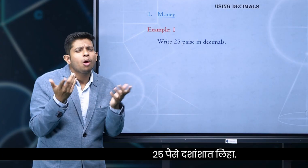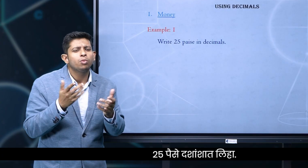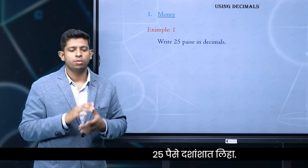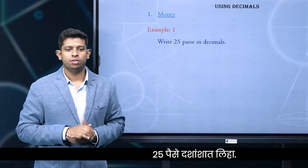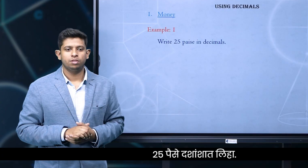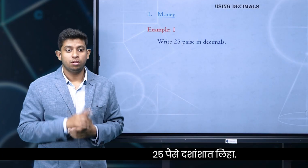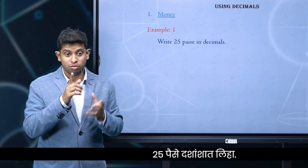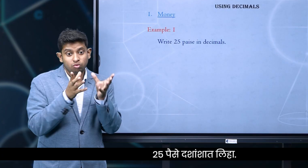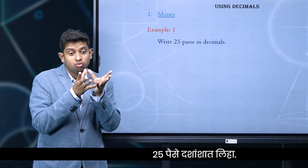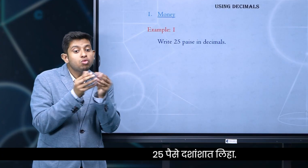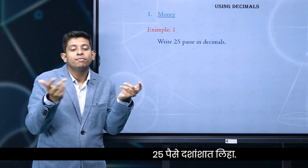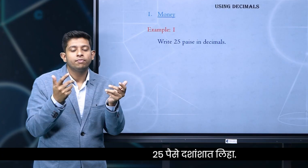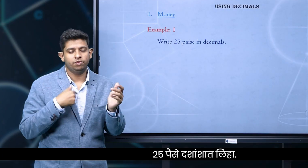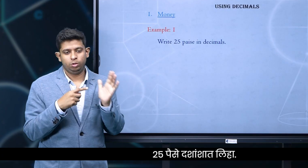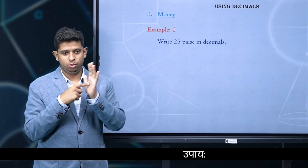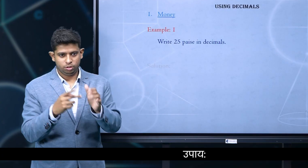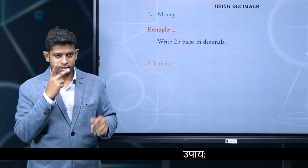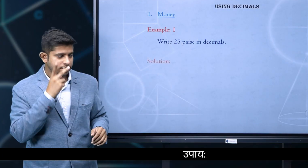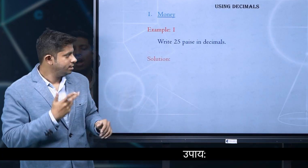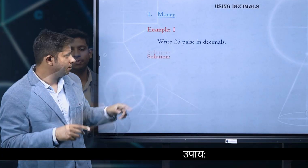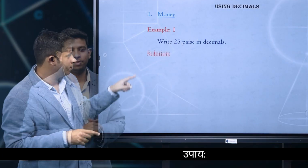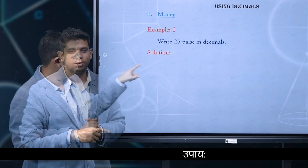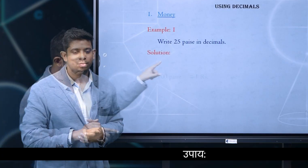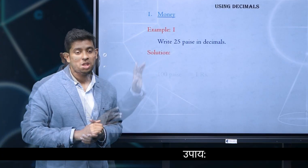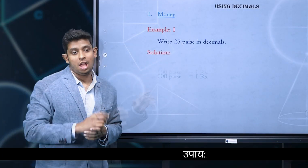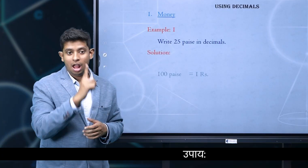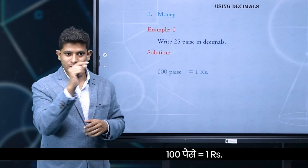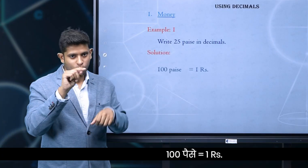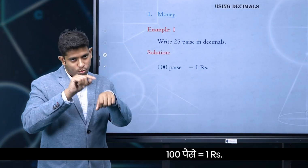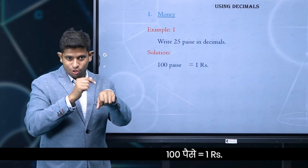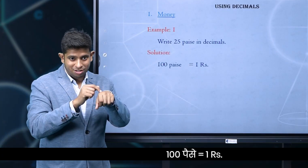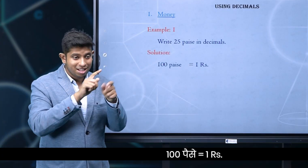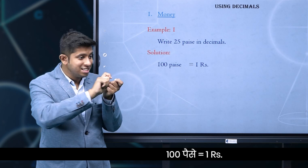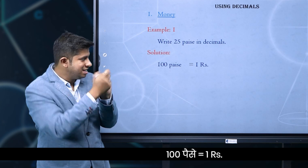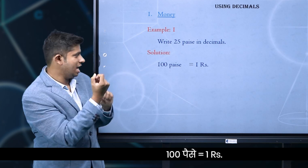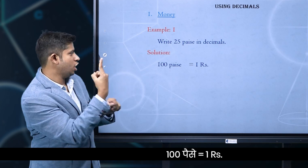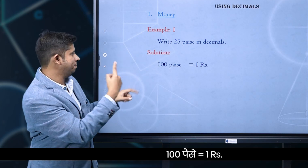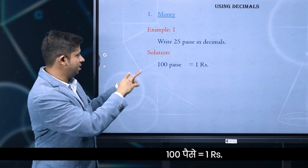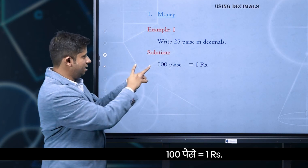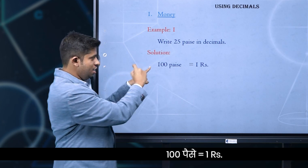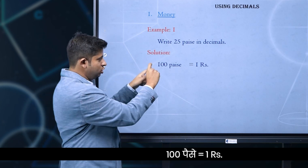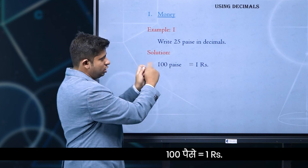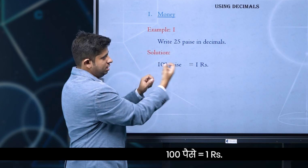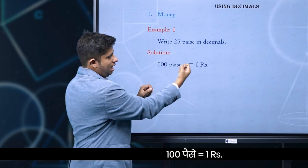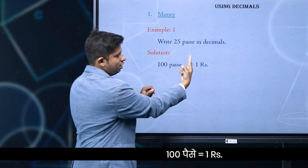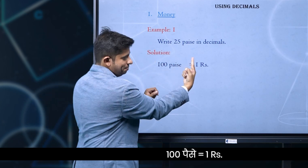25 पैसे दशांशात लिहा. उपाय. 100 पैसे बरोबर 1 रुपया.